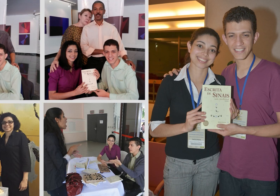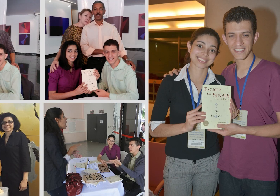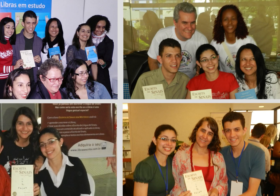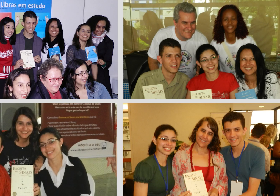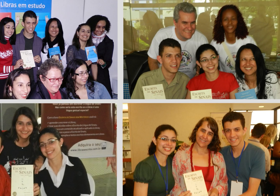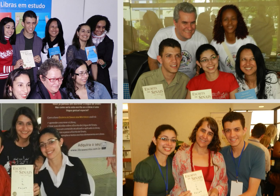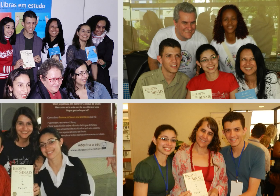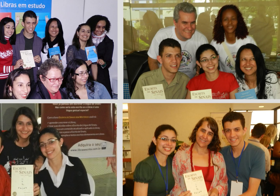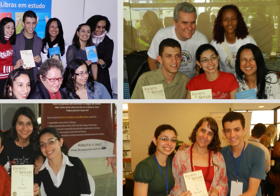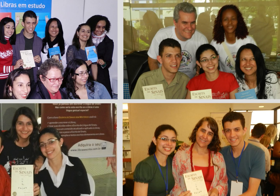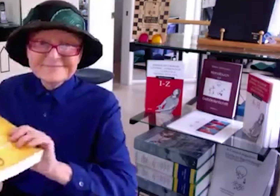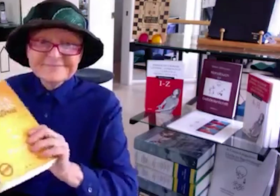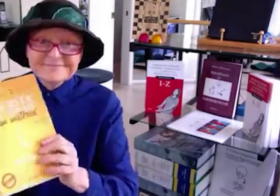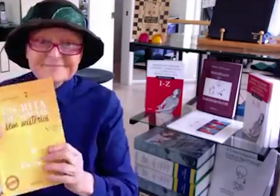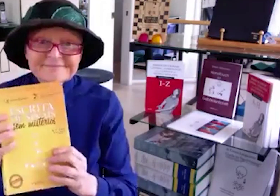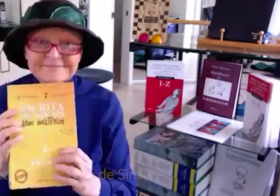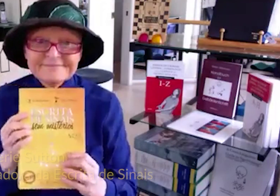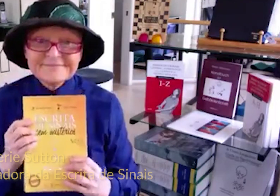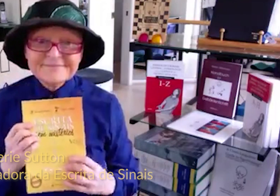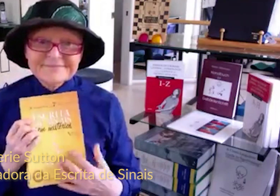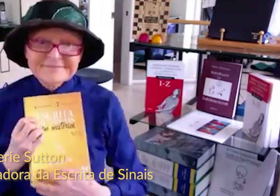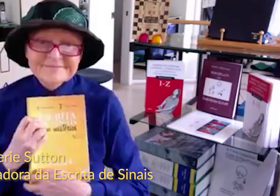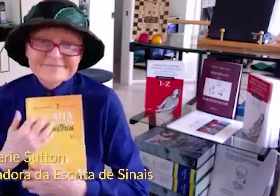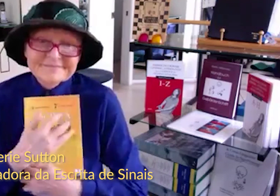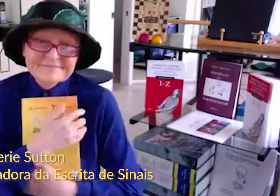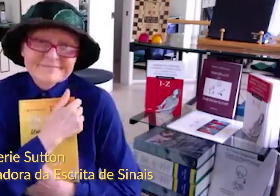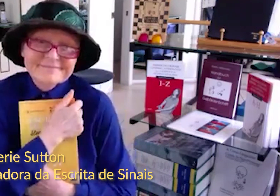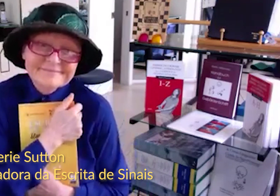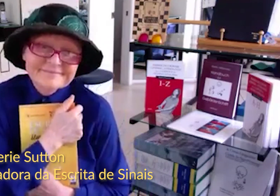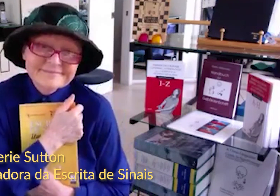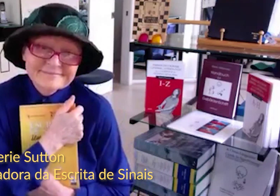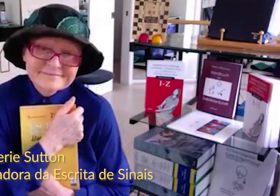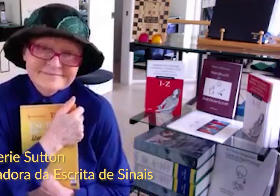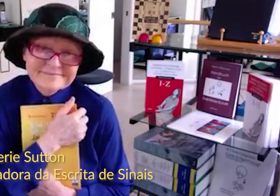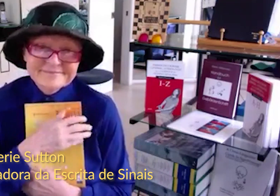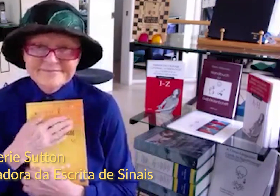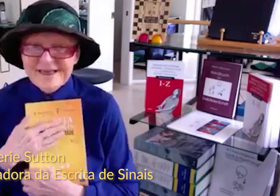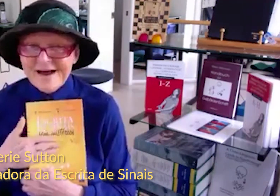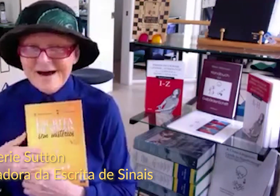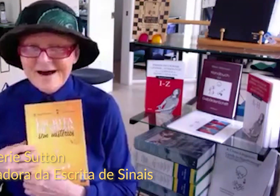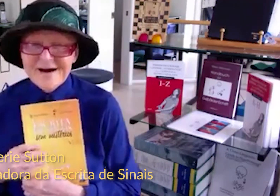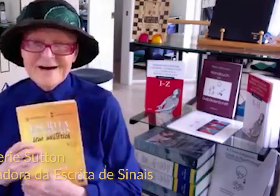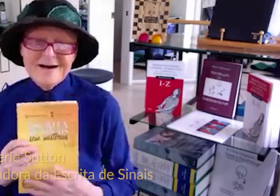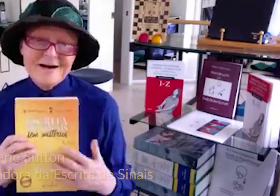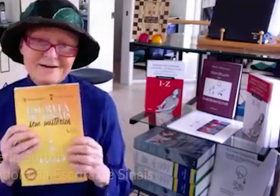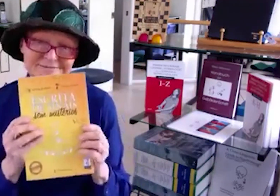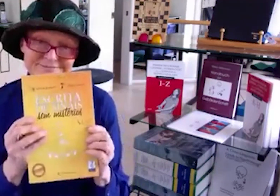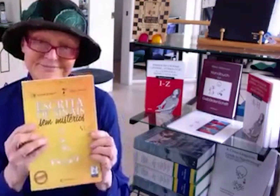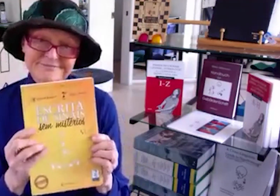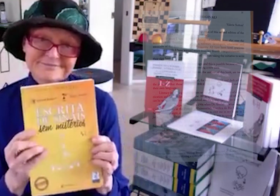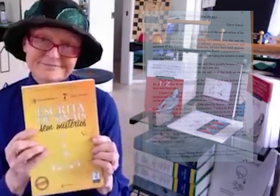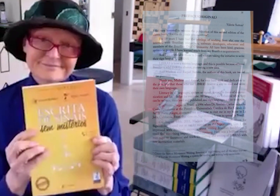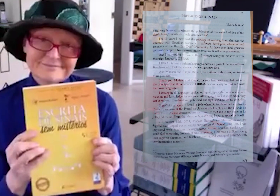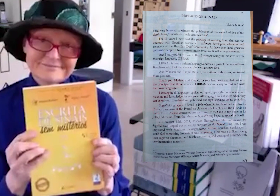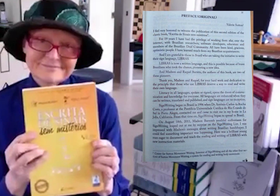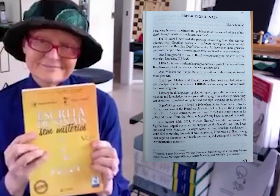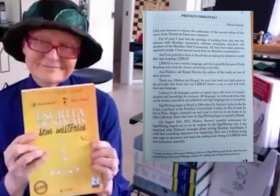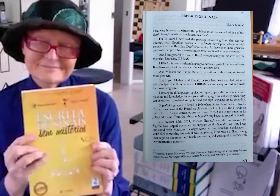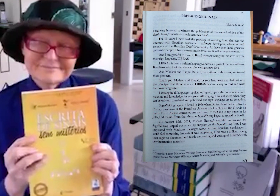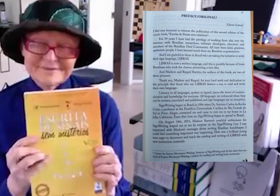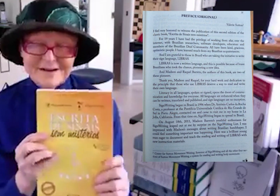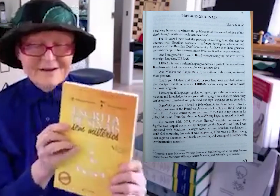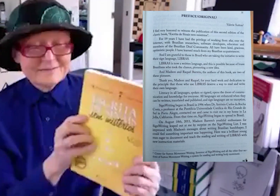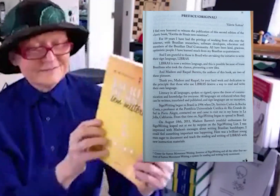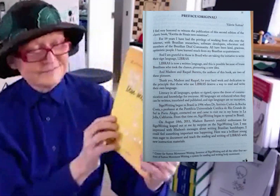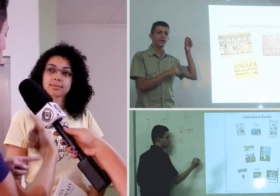várias cidades e estados. A própria norte-americana Very Sutton, criadora dessa escrita, fez o